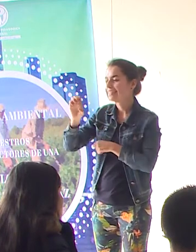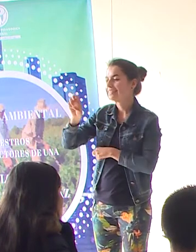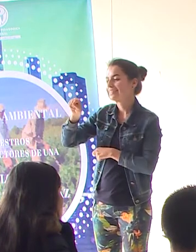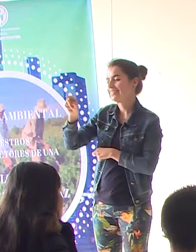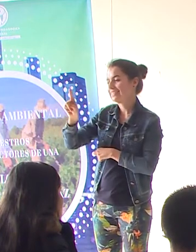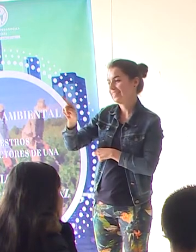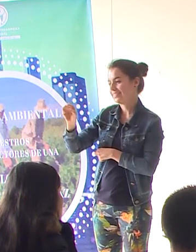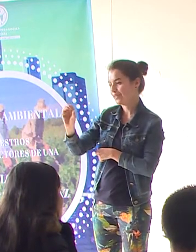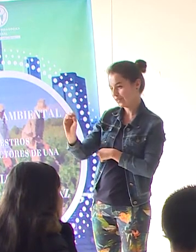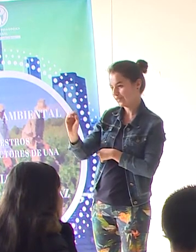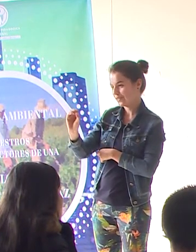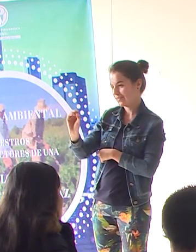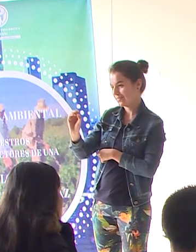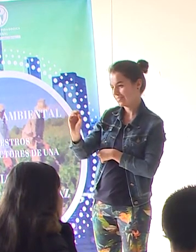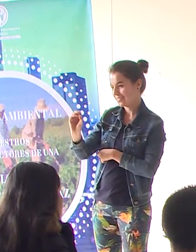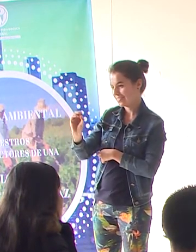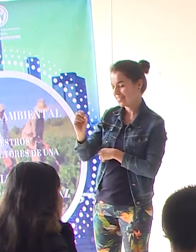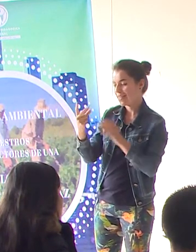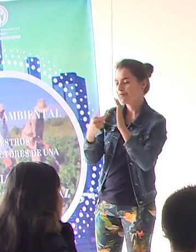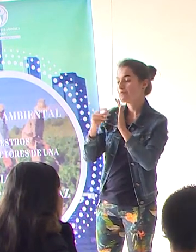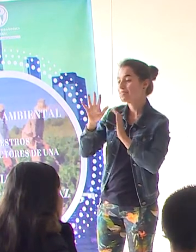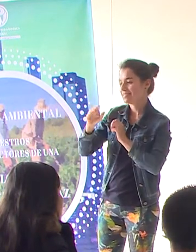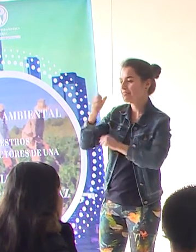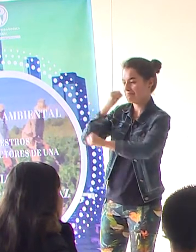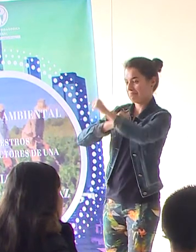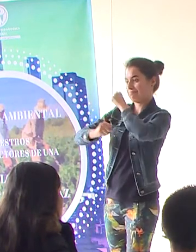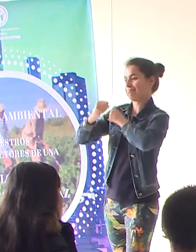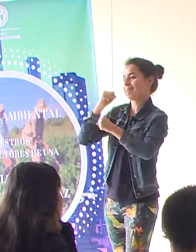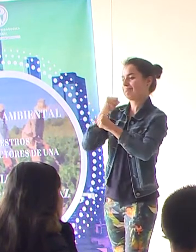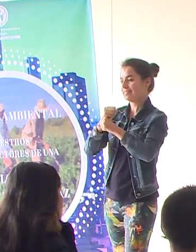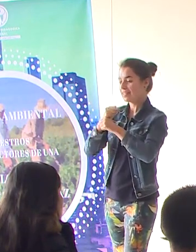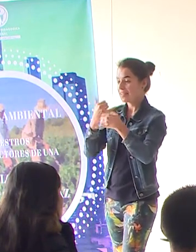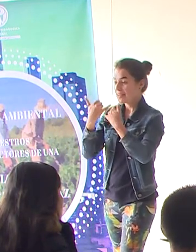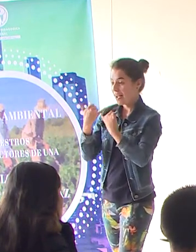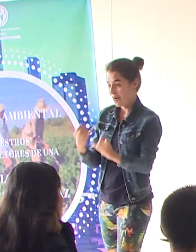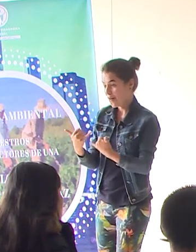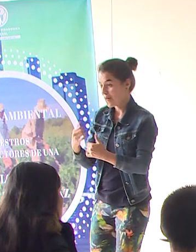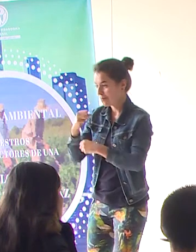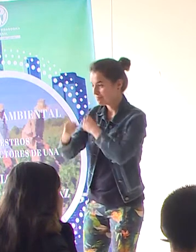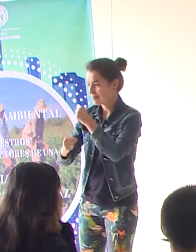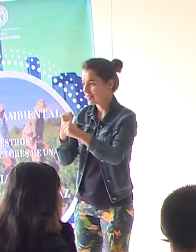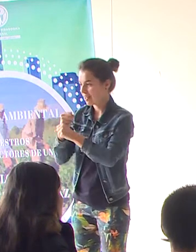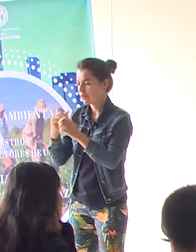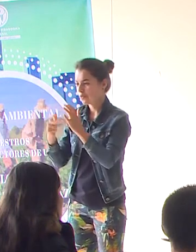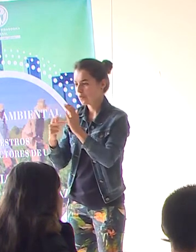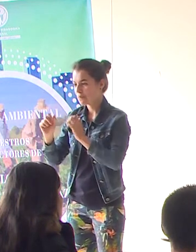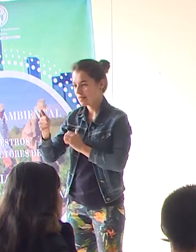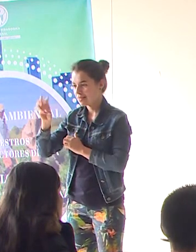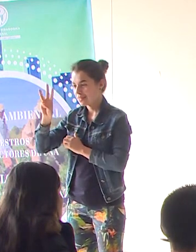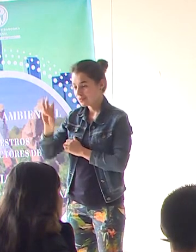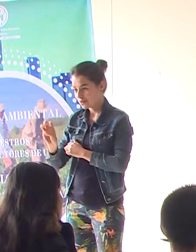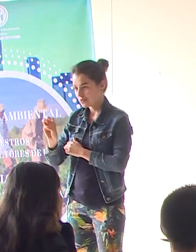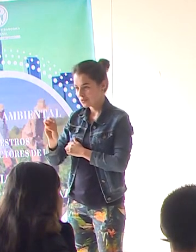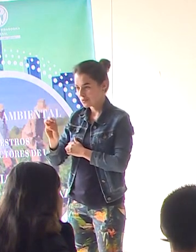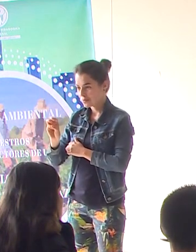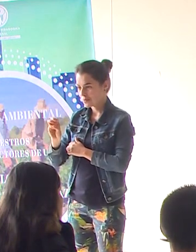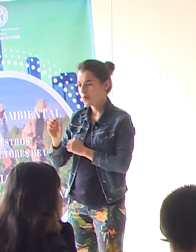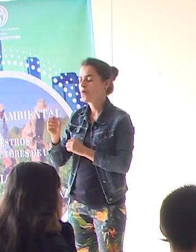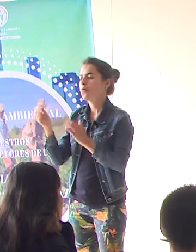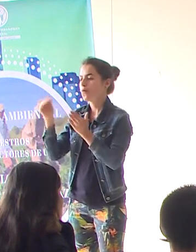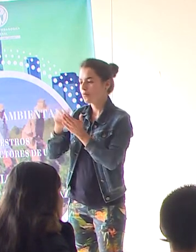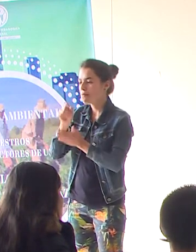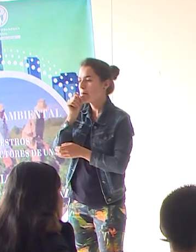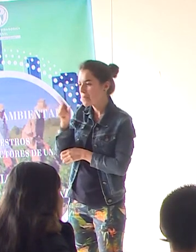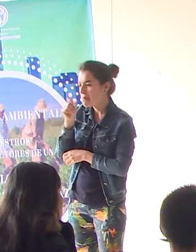hacer el nuevo censo entonces realmente son cifras que no nos responden realmente a un ejercicio del